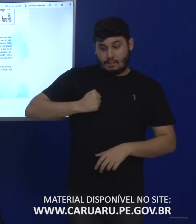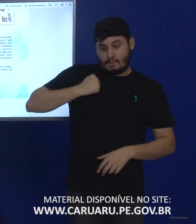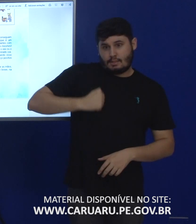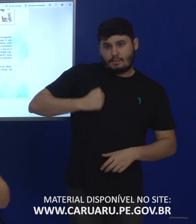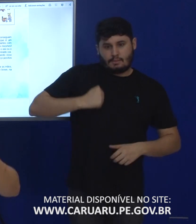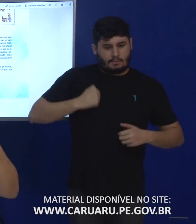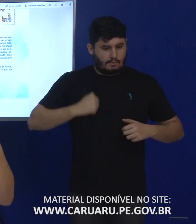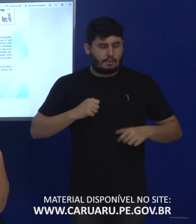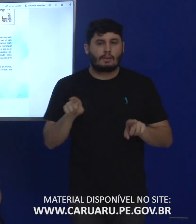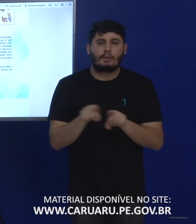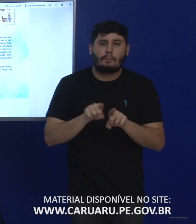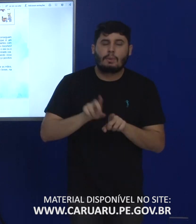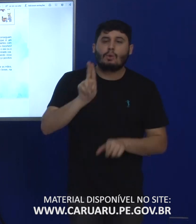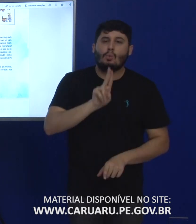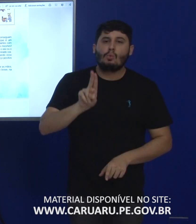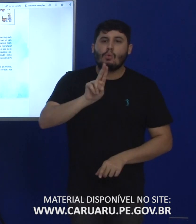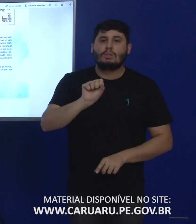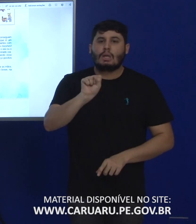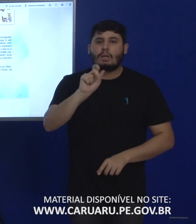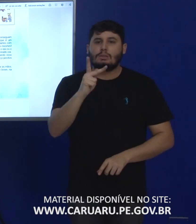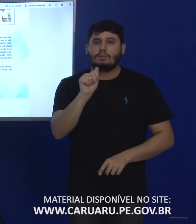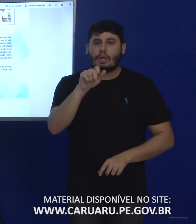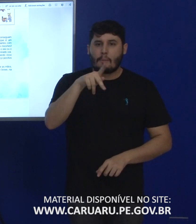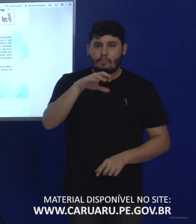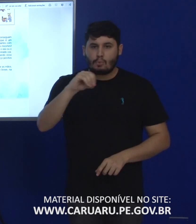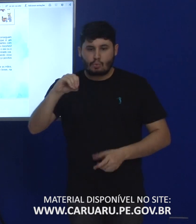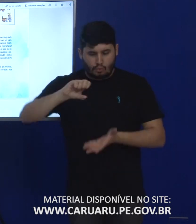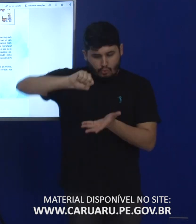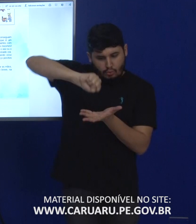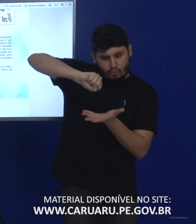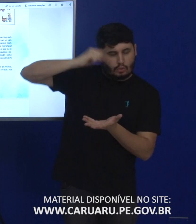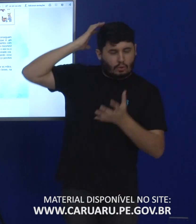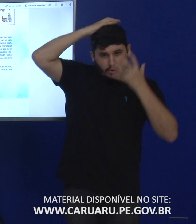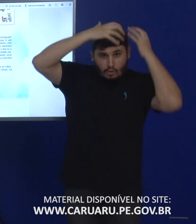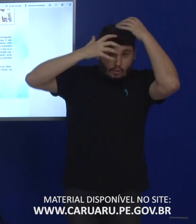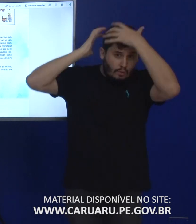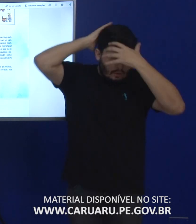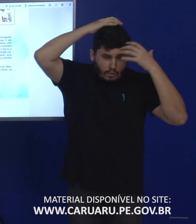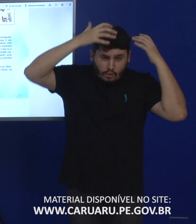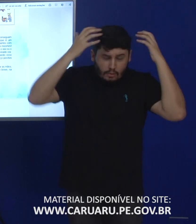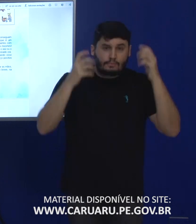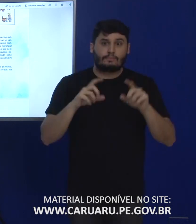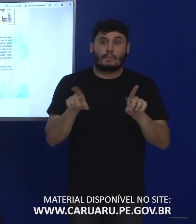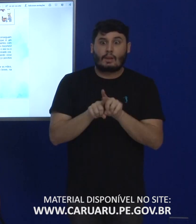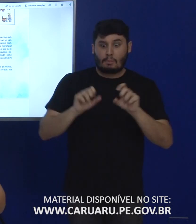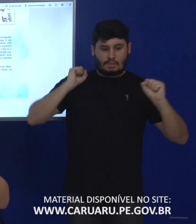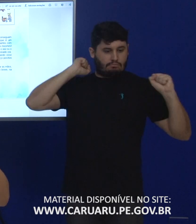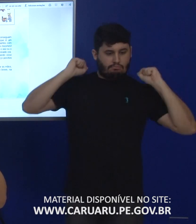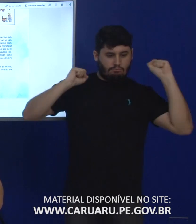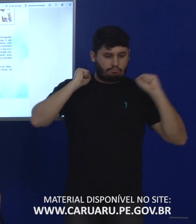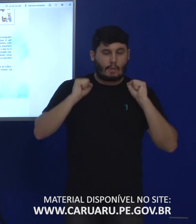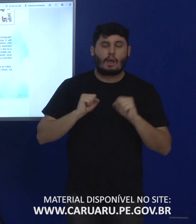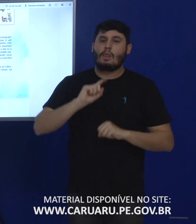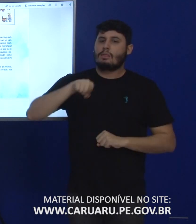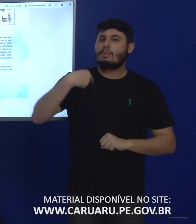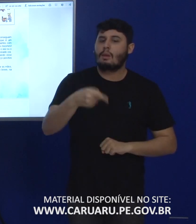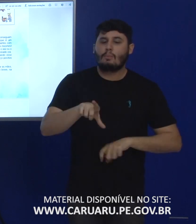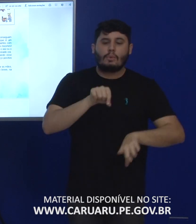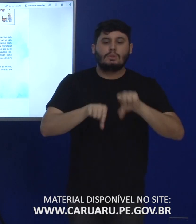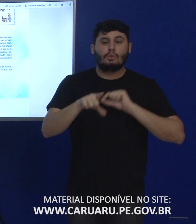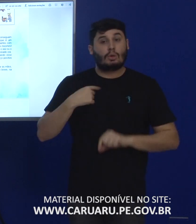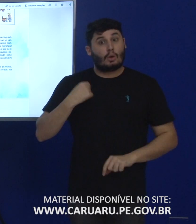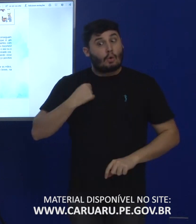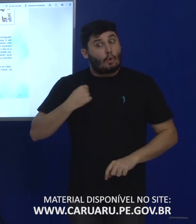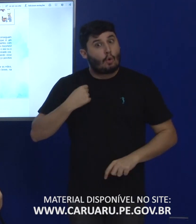o shampoo, a pentear o cabelo, a se enxugar, a escolher a roupa que vai vestir. Conversem com os filhos